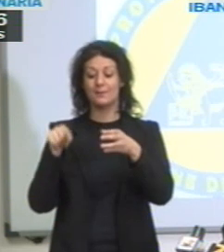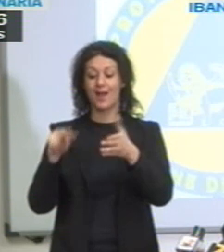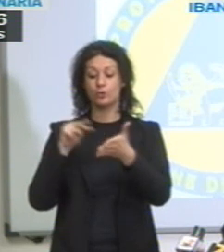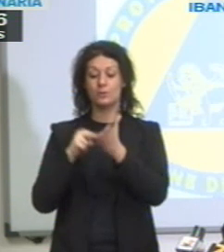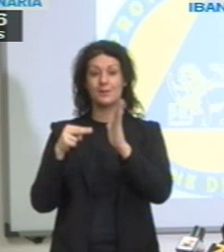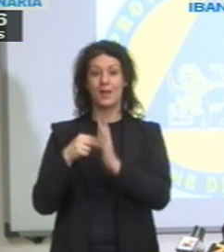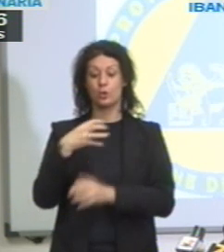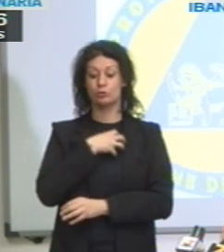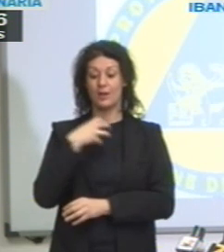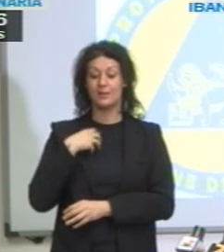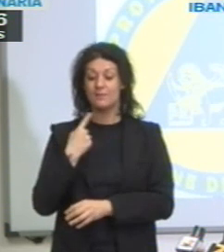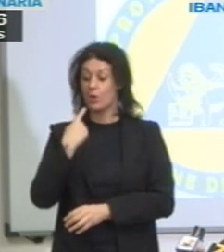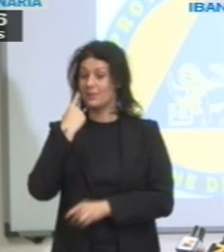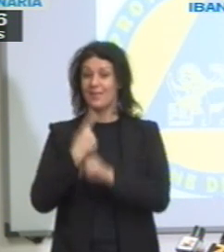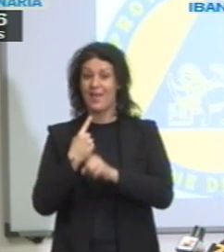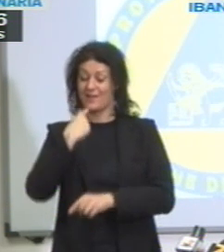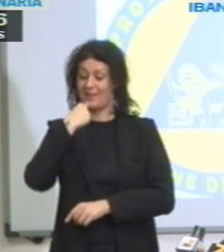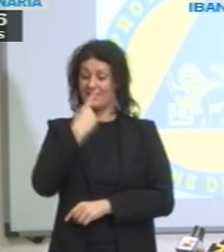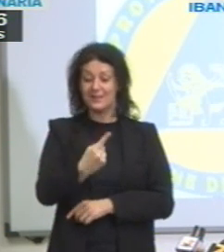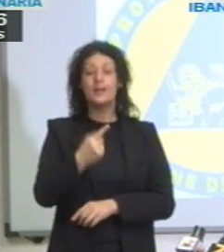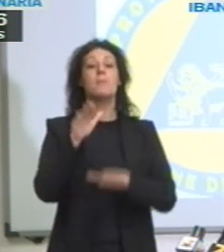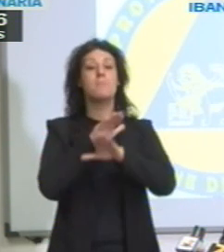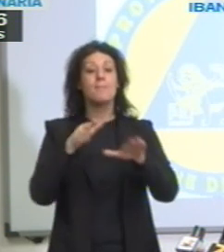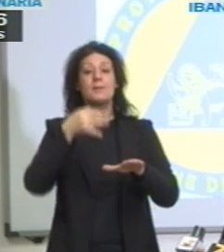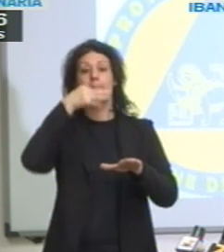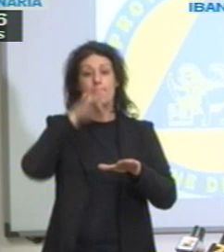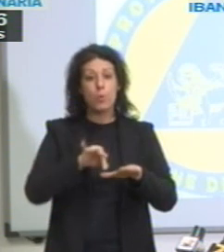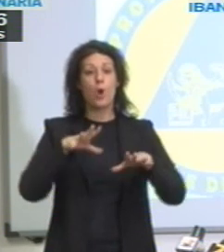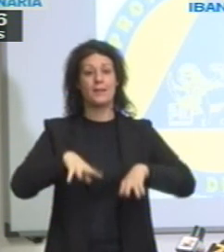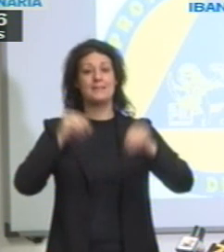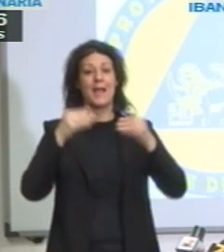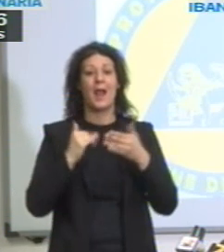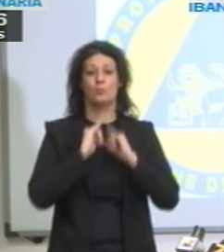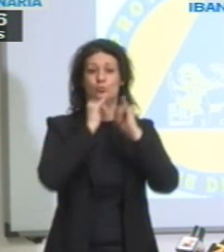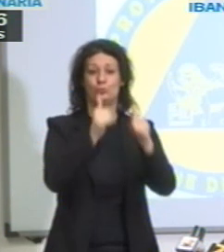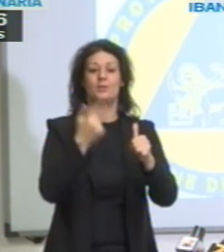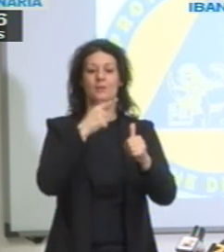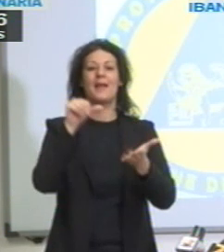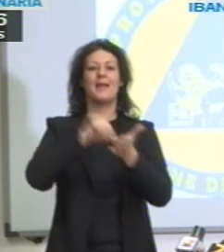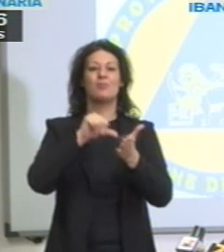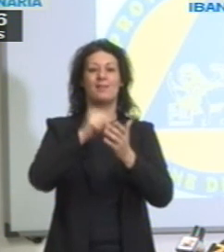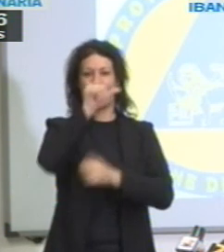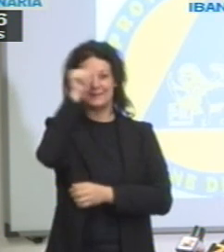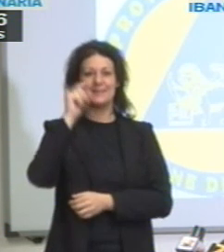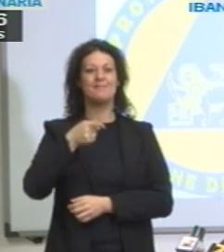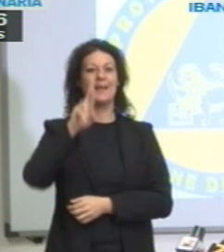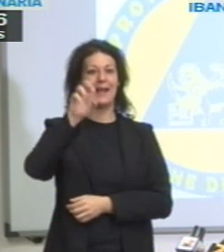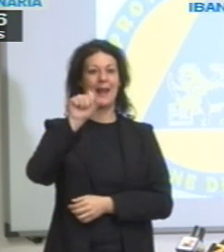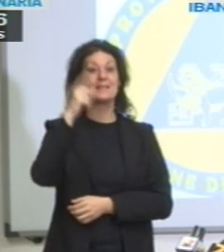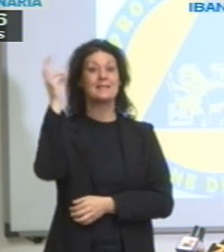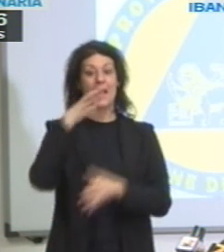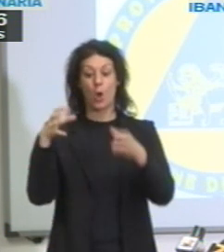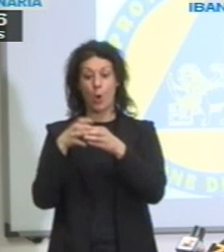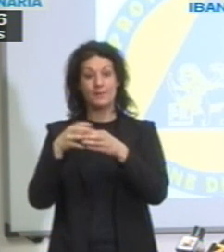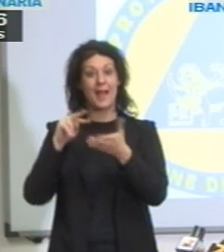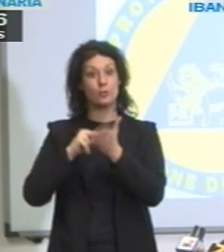si possano coinvolgere i bimbi e cominciare a portare i Grest ai centri estivi, perché se mi autorizzano a far questo, noi comunque con la rete